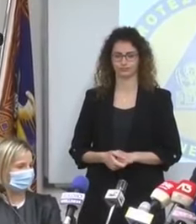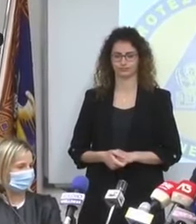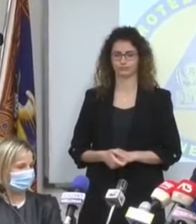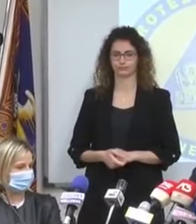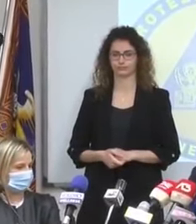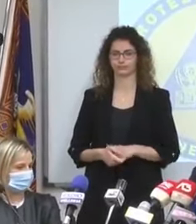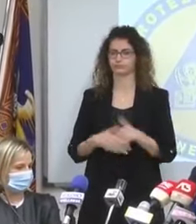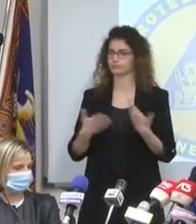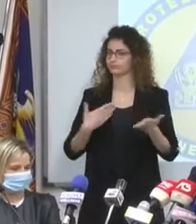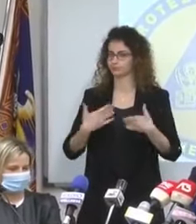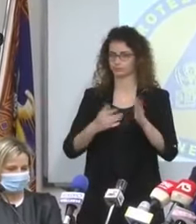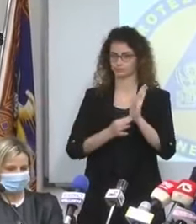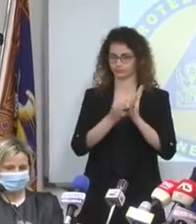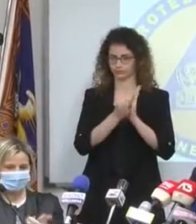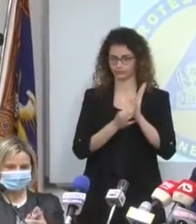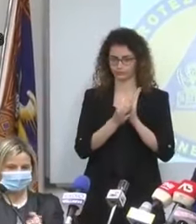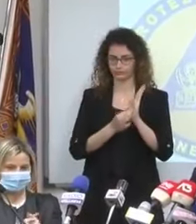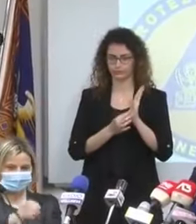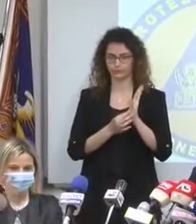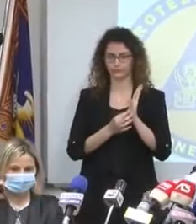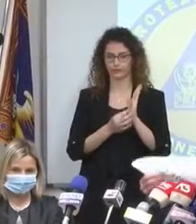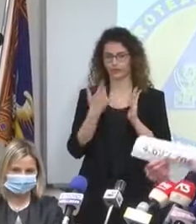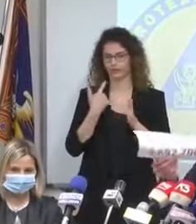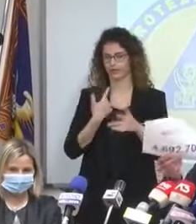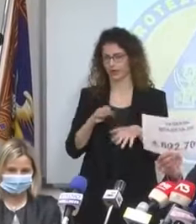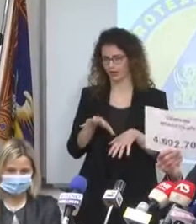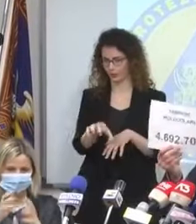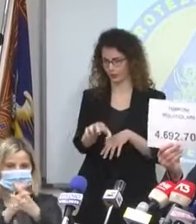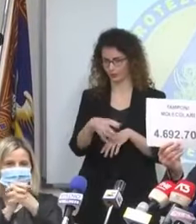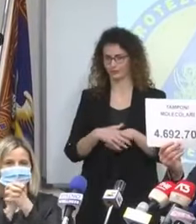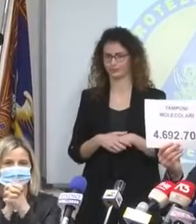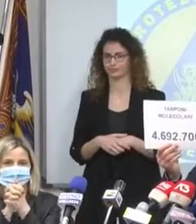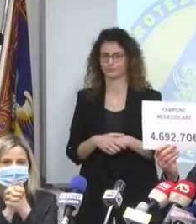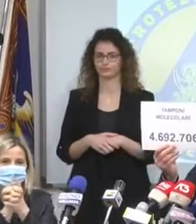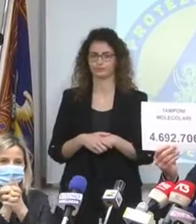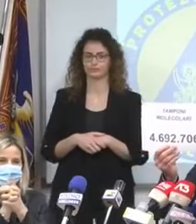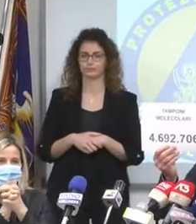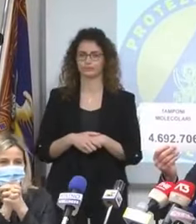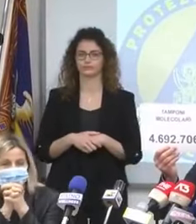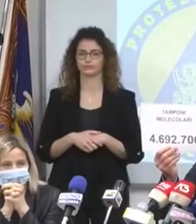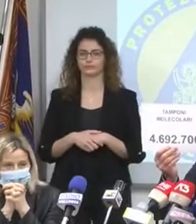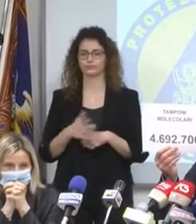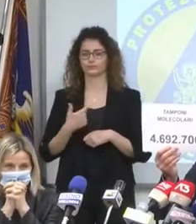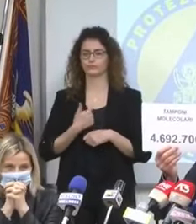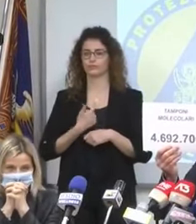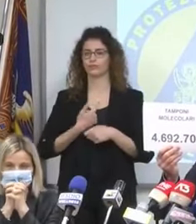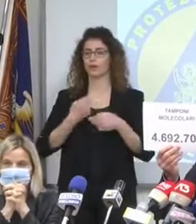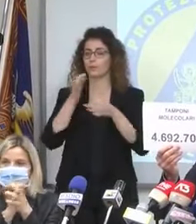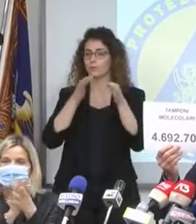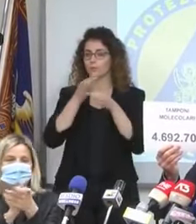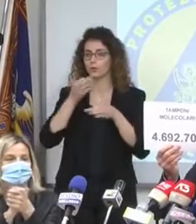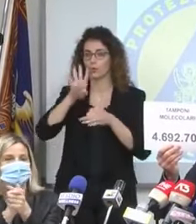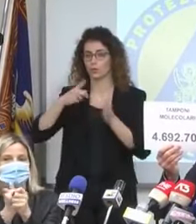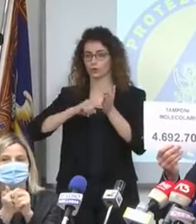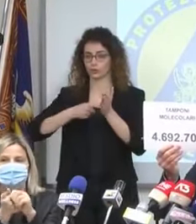Allora, passiamo subito al bollettino e vedrete che recupero i tempi. Andiamo per numeri tondi, totale